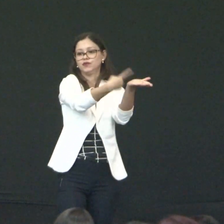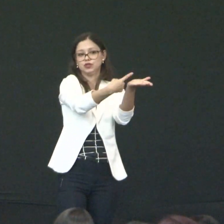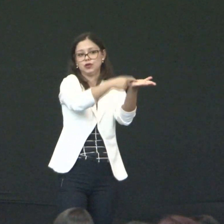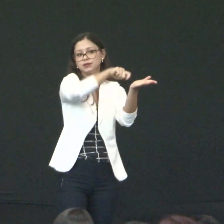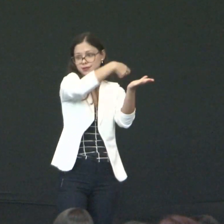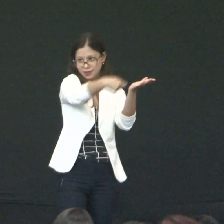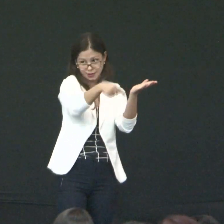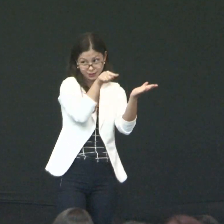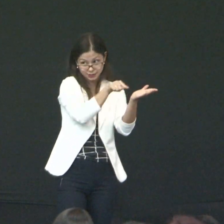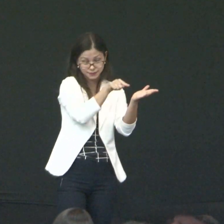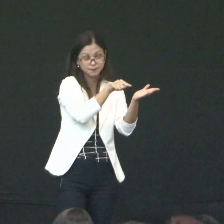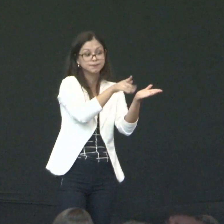Mundial,